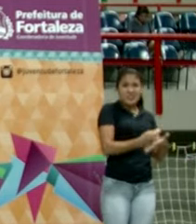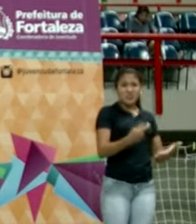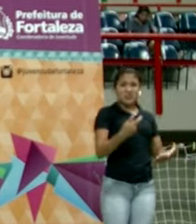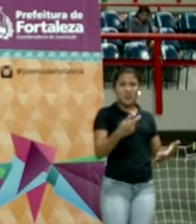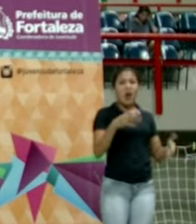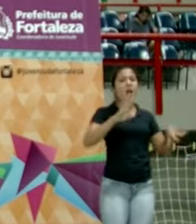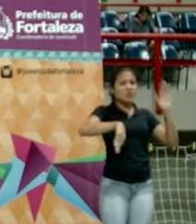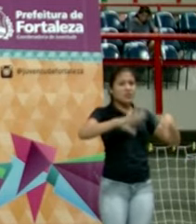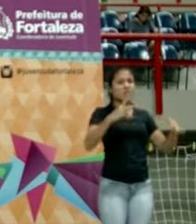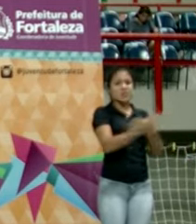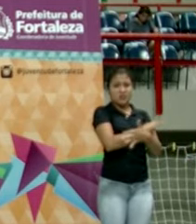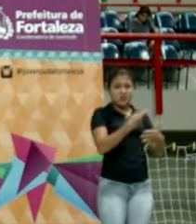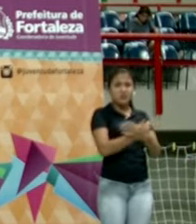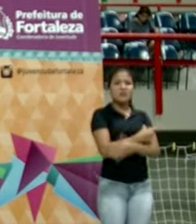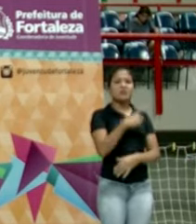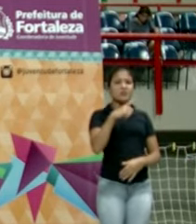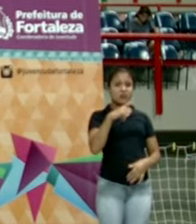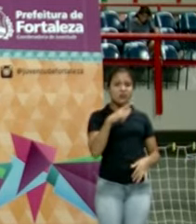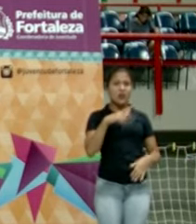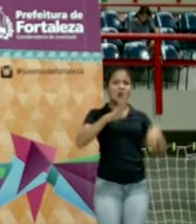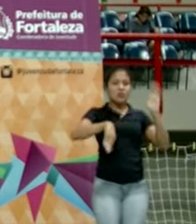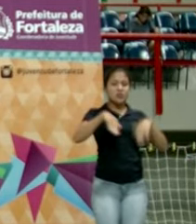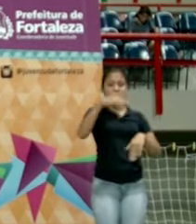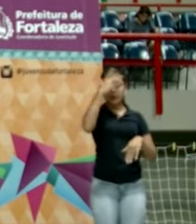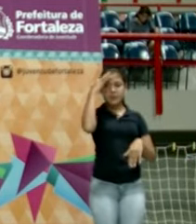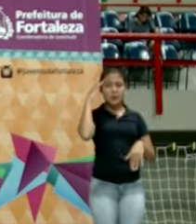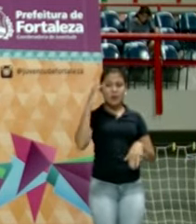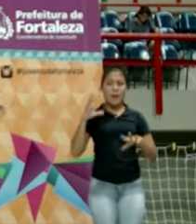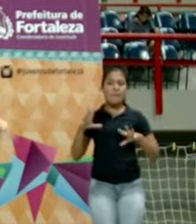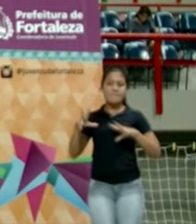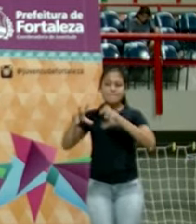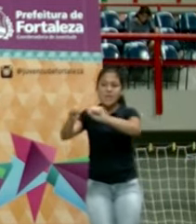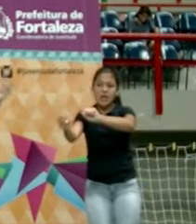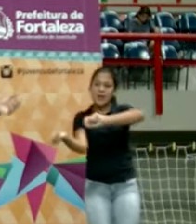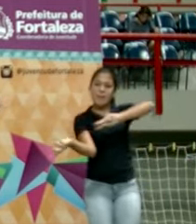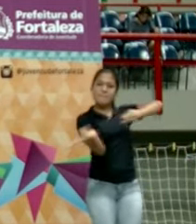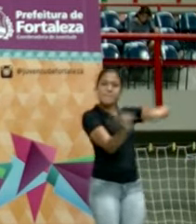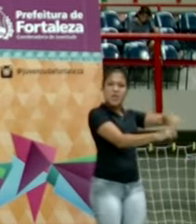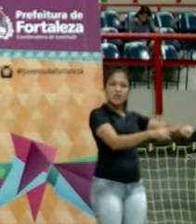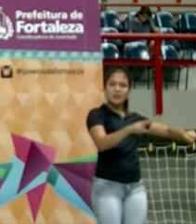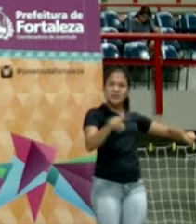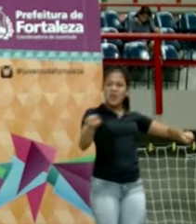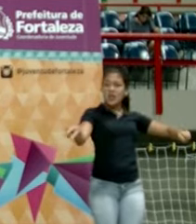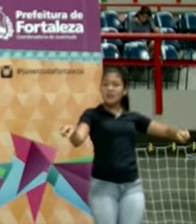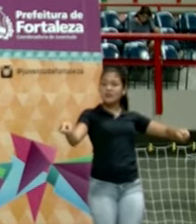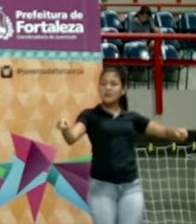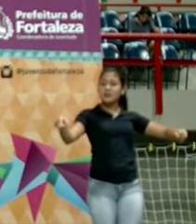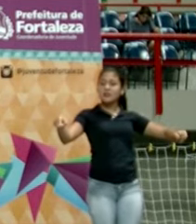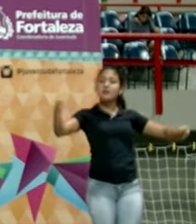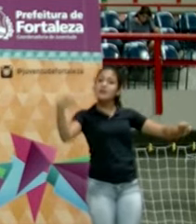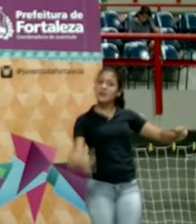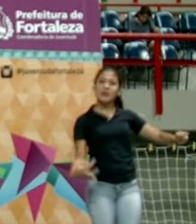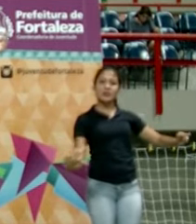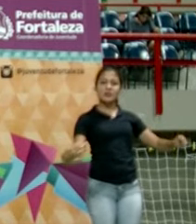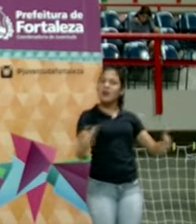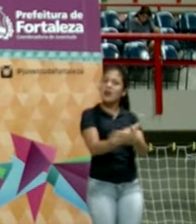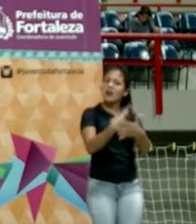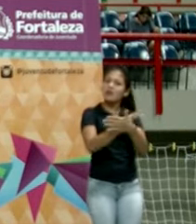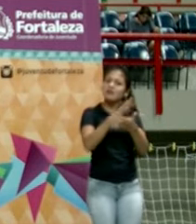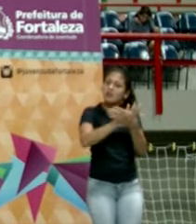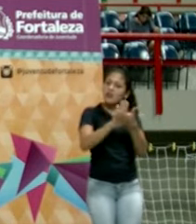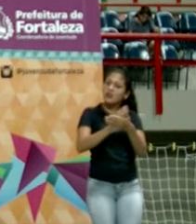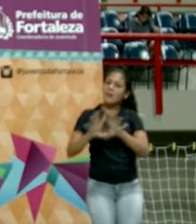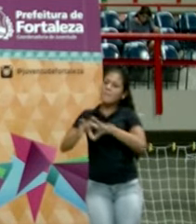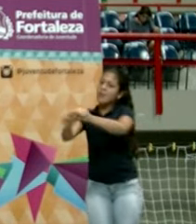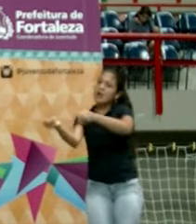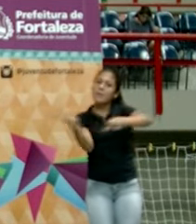né? Pessoas que foram julgadas em erro de processo, alguma coisa assim, e que foram presas,